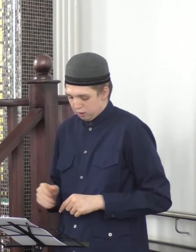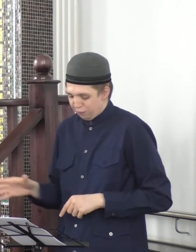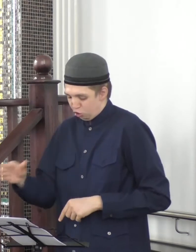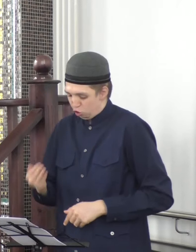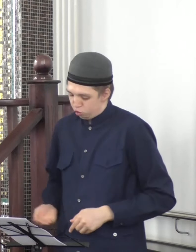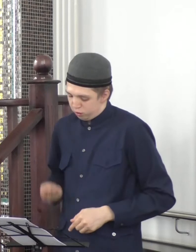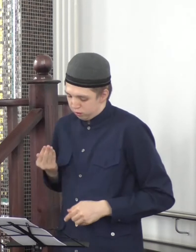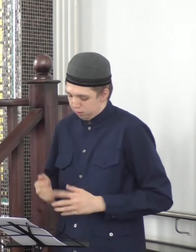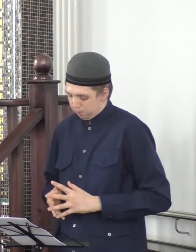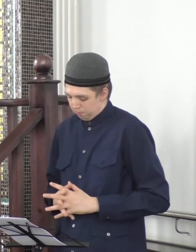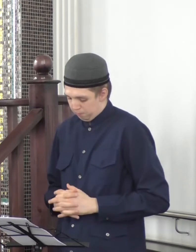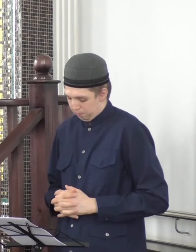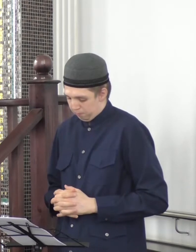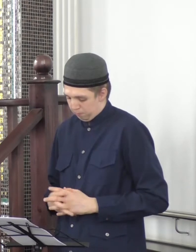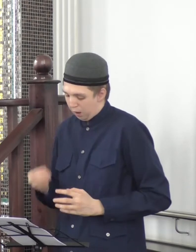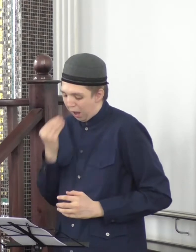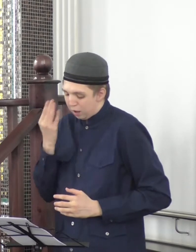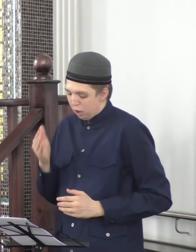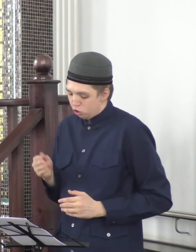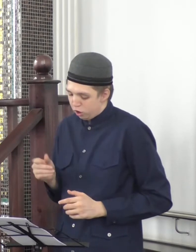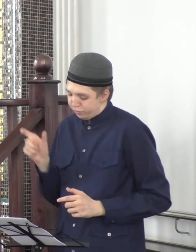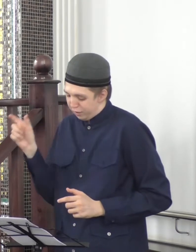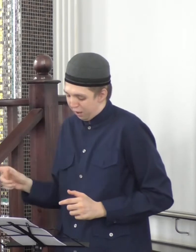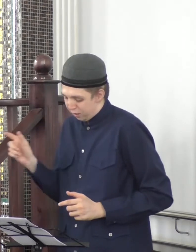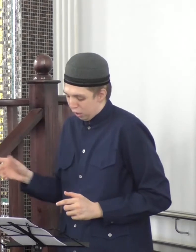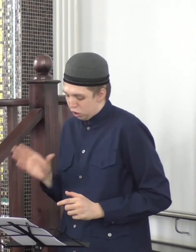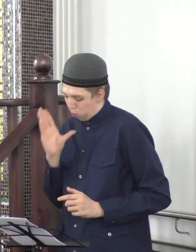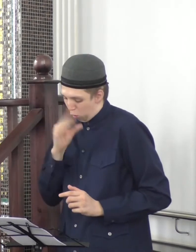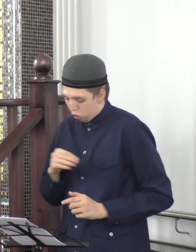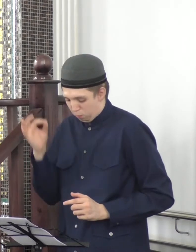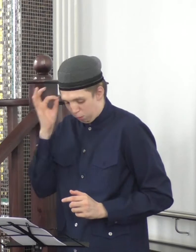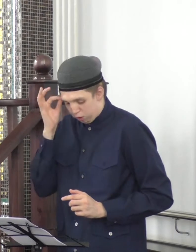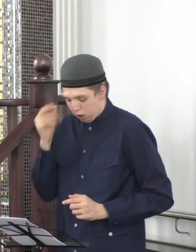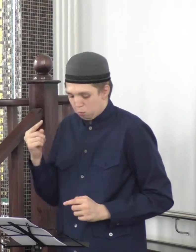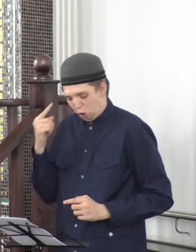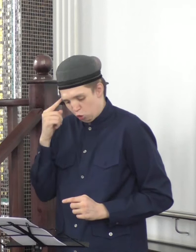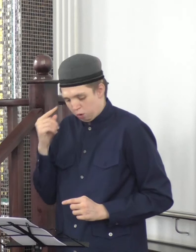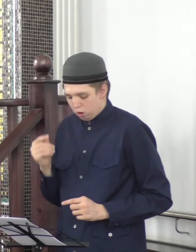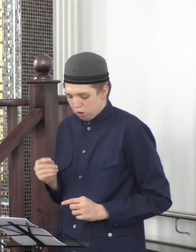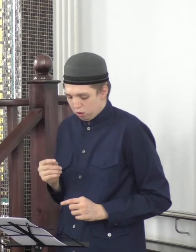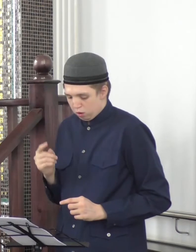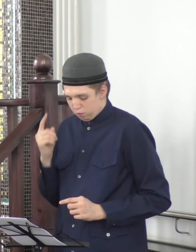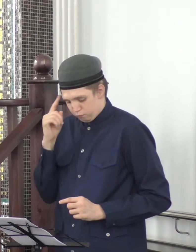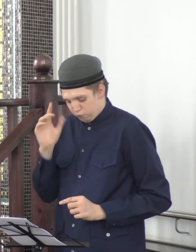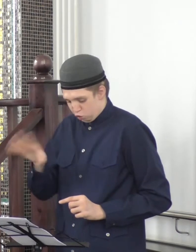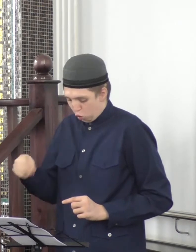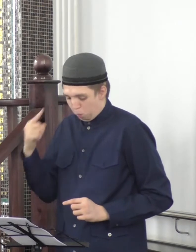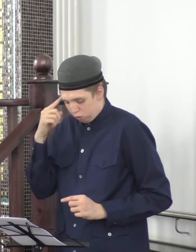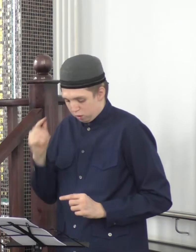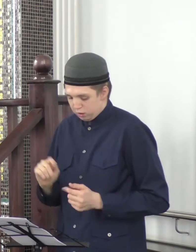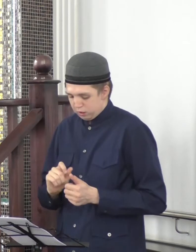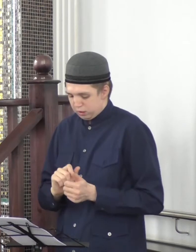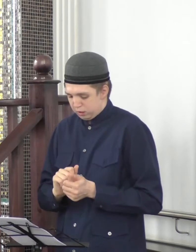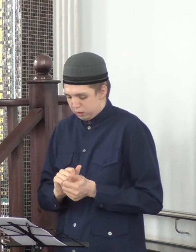мөэминнәр, һәммәгез хаклык юлына кирегез. Динне тулысынча үтәгіз, шайтан